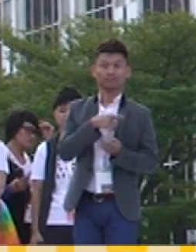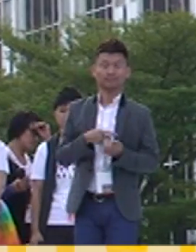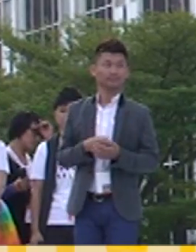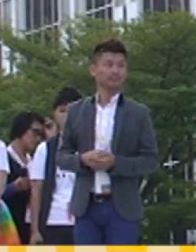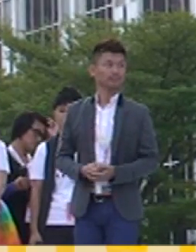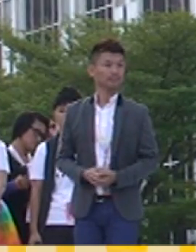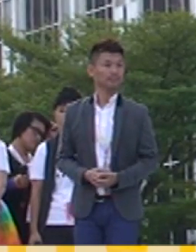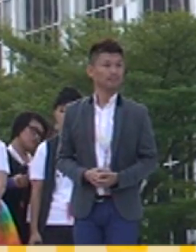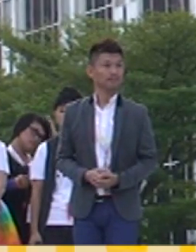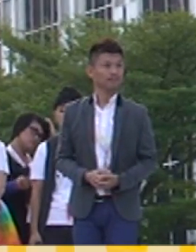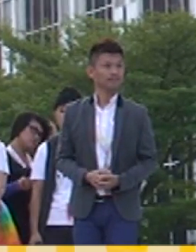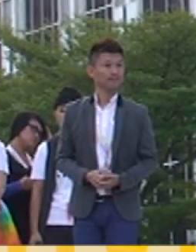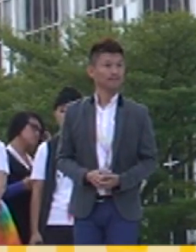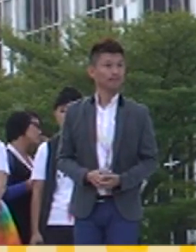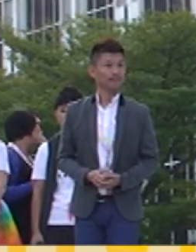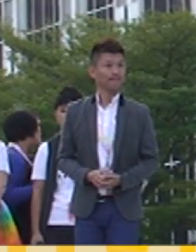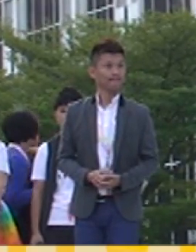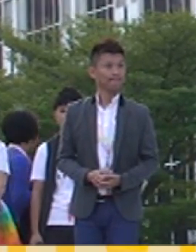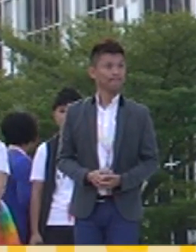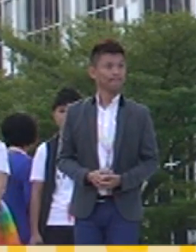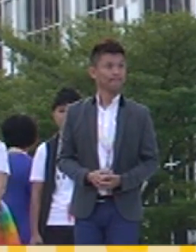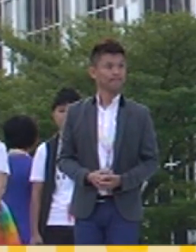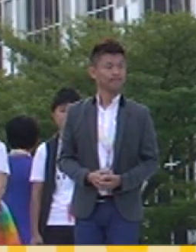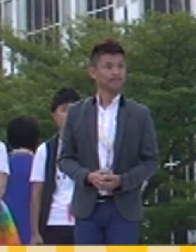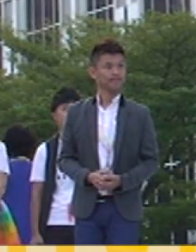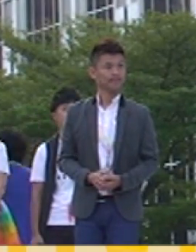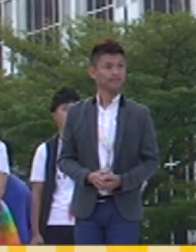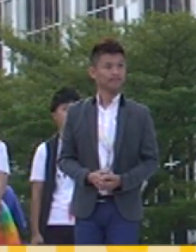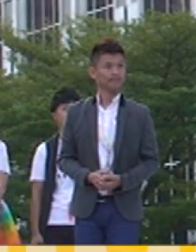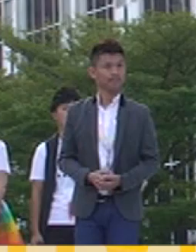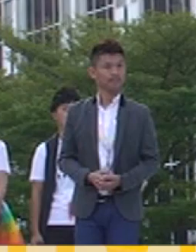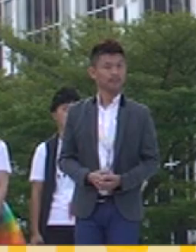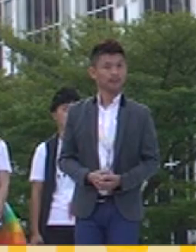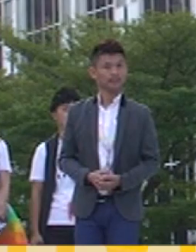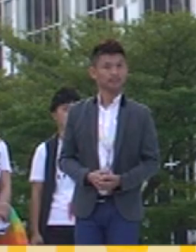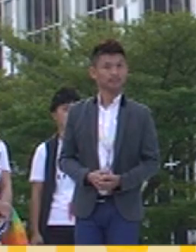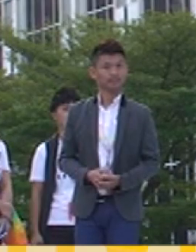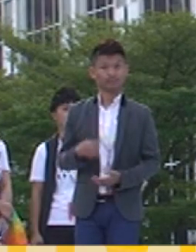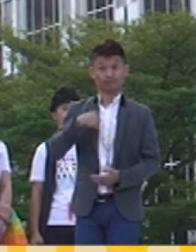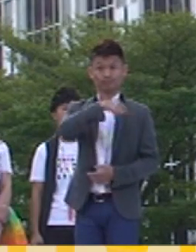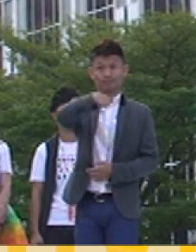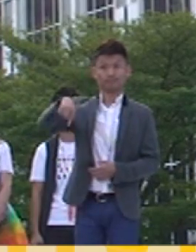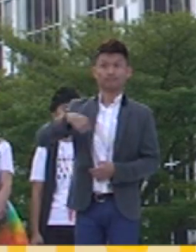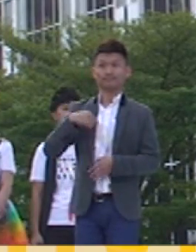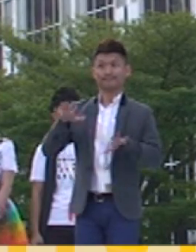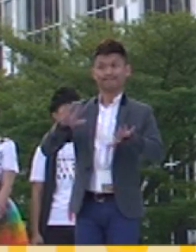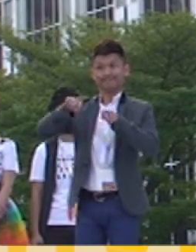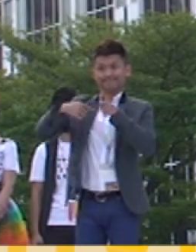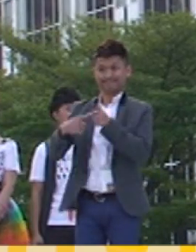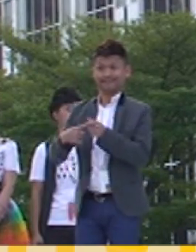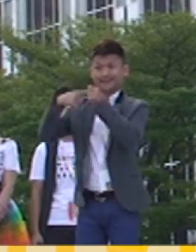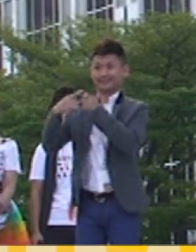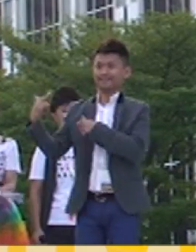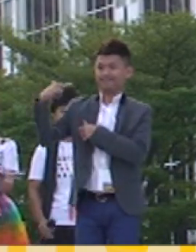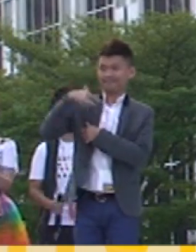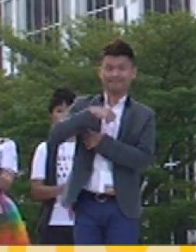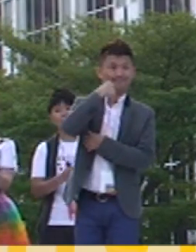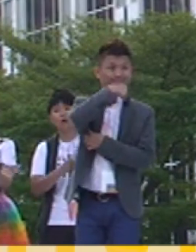오늘퍼레이드에참여하기위해대만에처음왔습니다。 我们是今年第一次来到台湾。